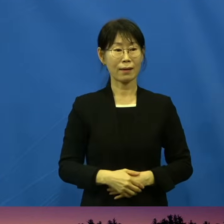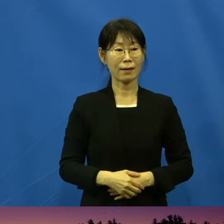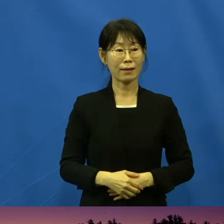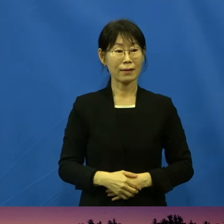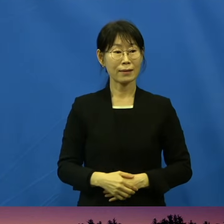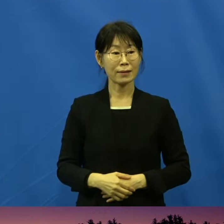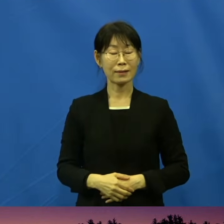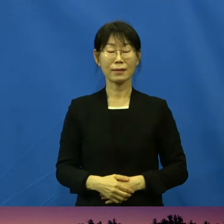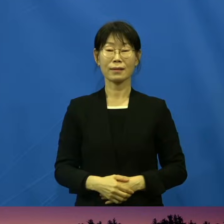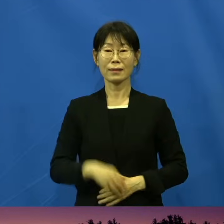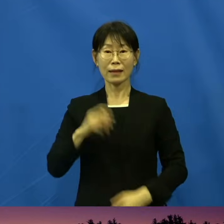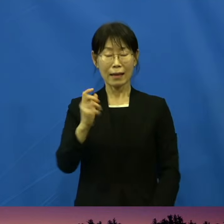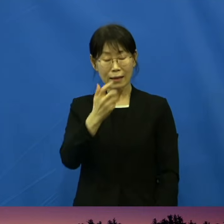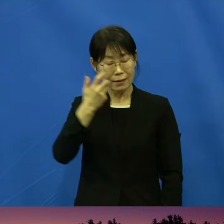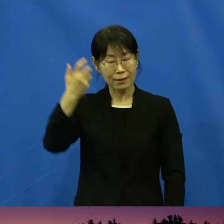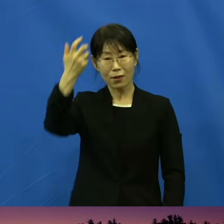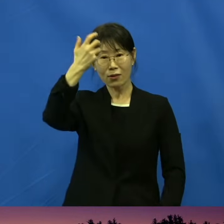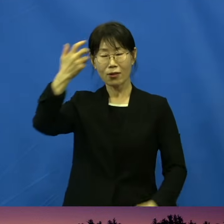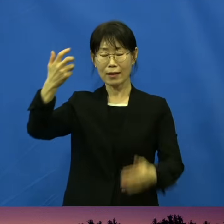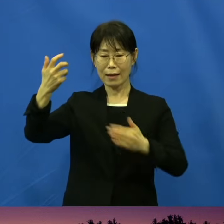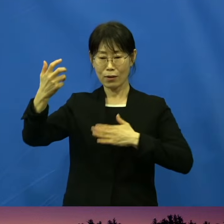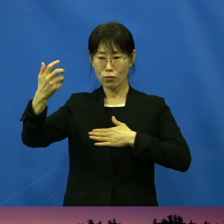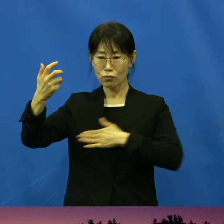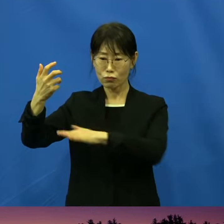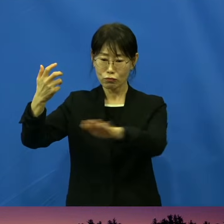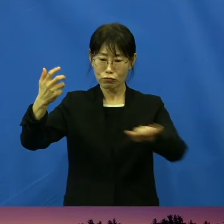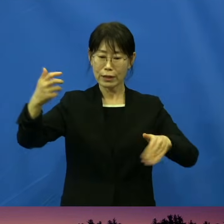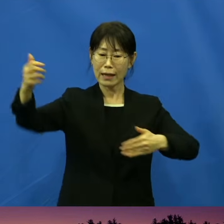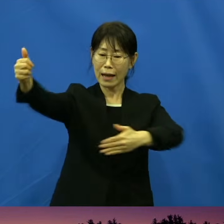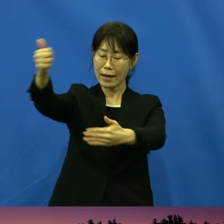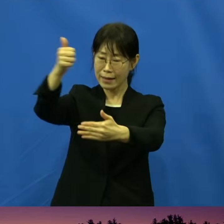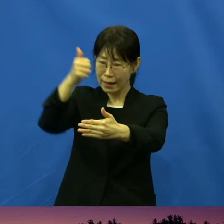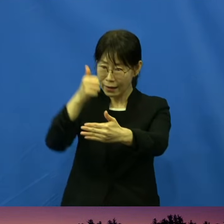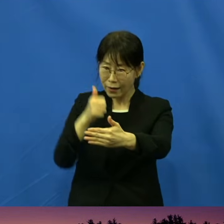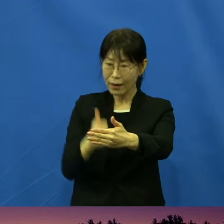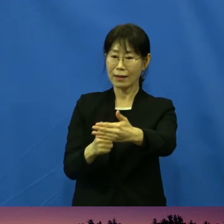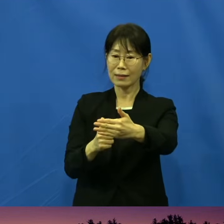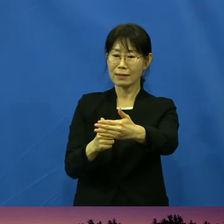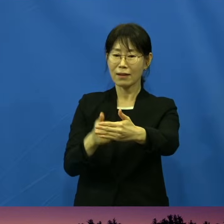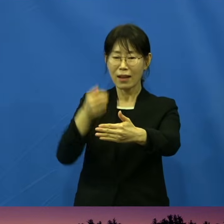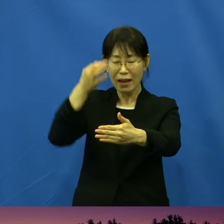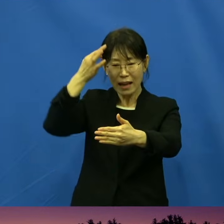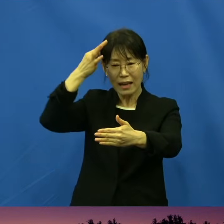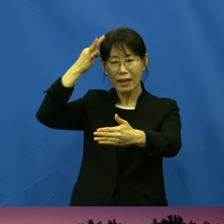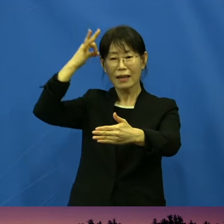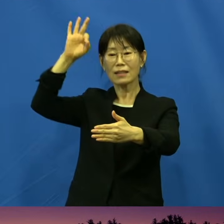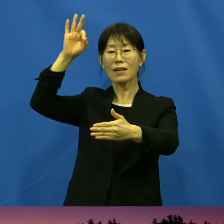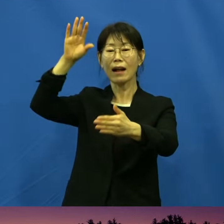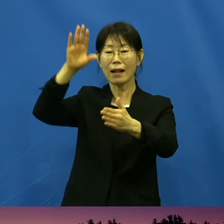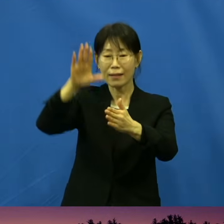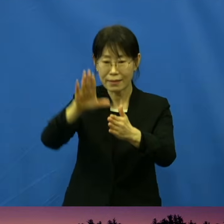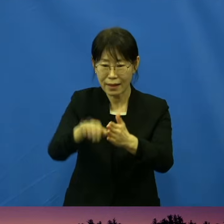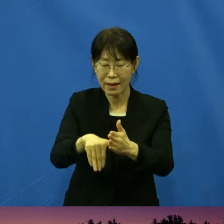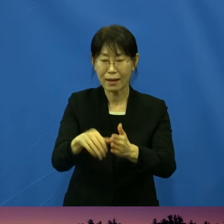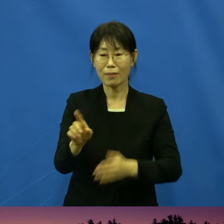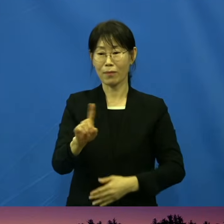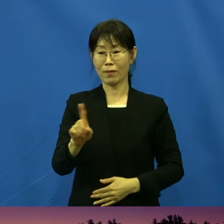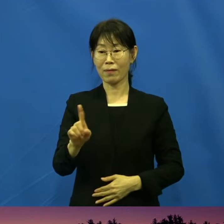것은 성령이 우리 안에 거하신다. 그래서 성령이 거하신다는 것을 인정하는 순간 우리 안에 무슨 일이